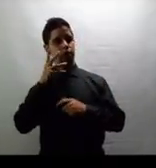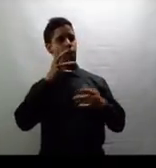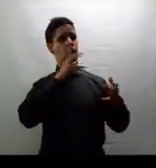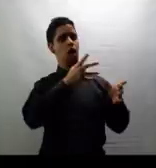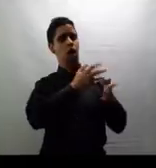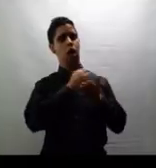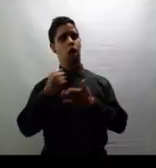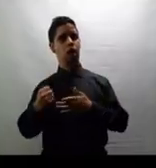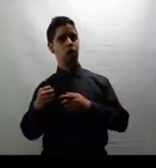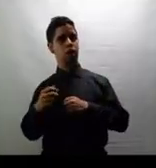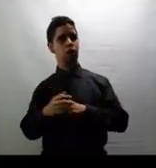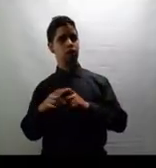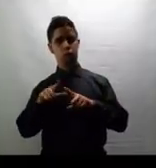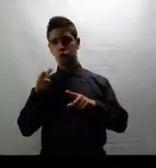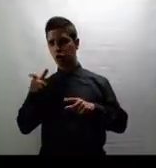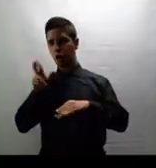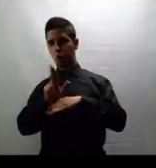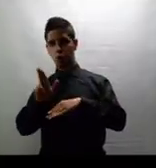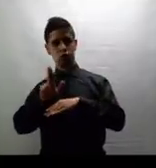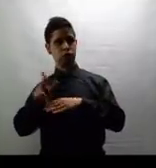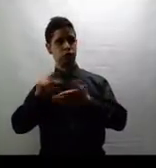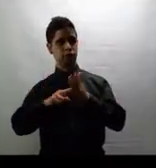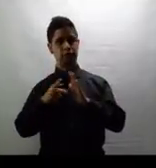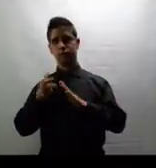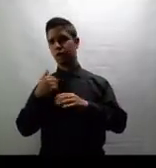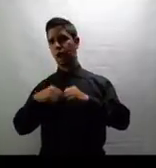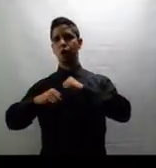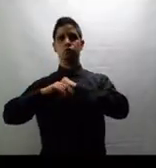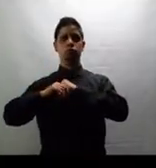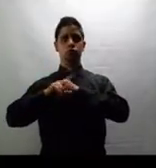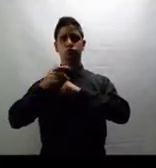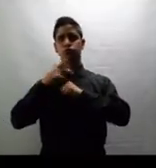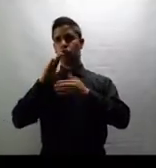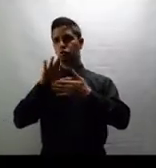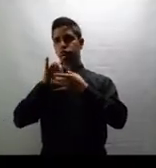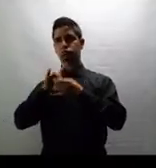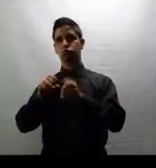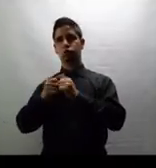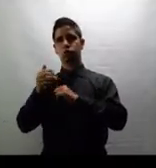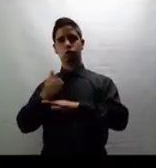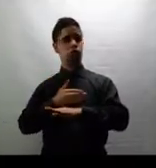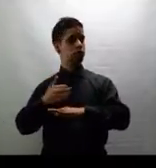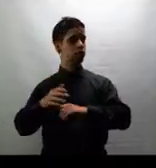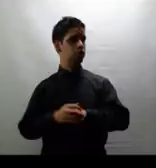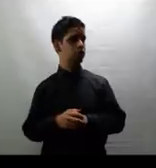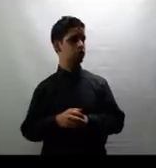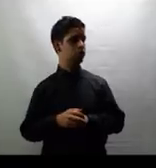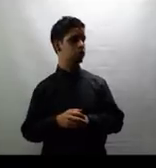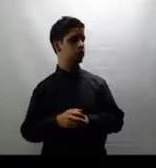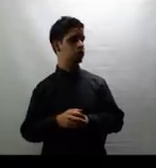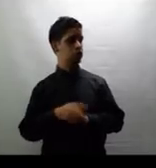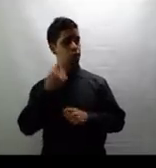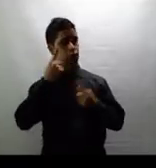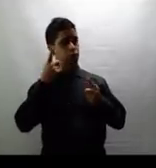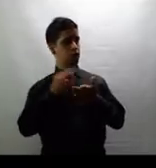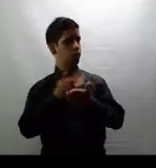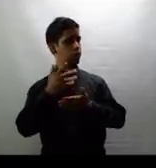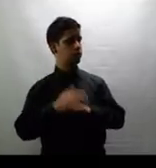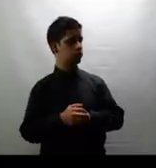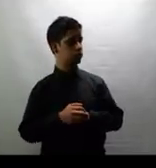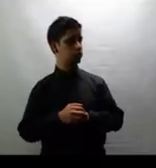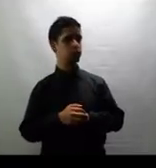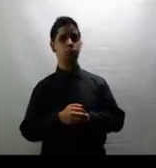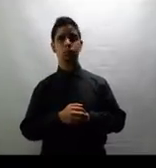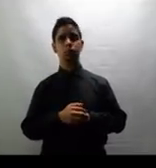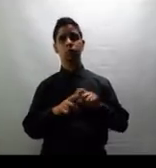pero ya es tarde porque ya la la campaña se asocia con esa canción con esas músicas y bueno habría que tener